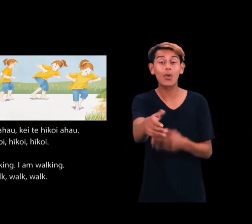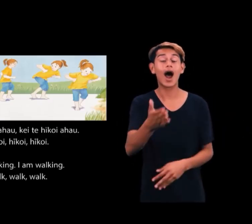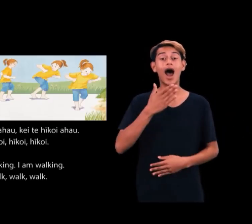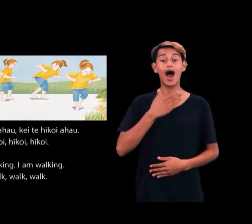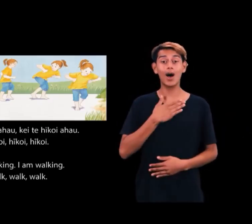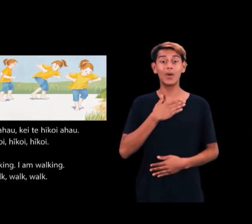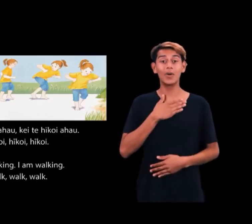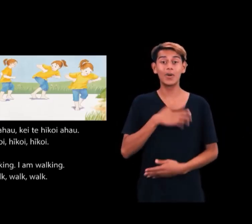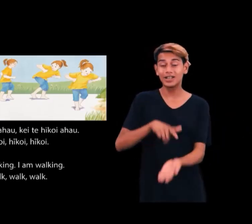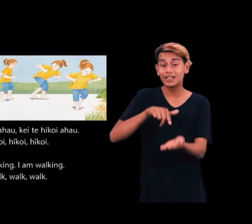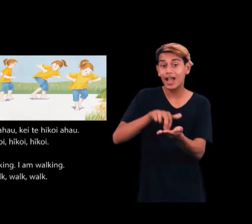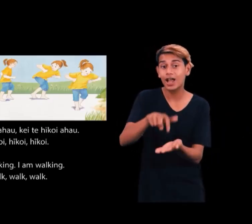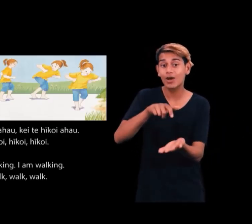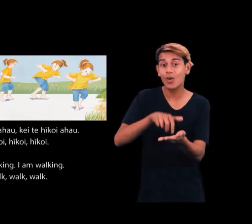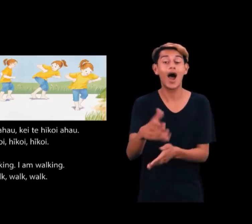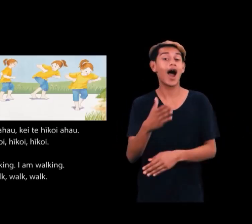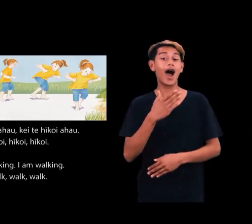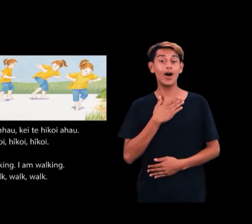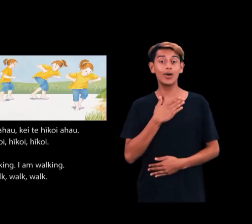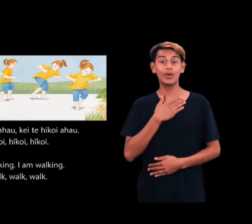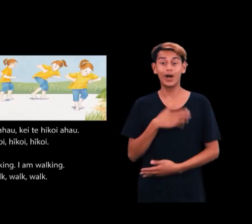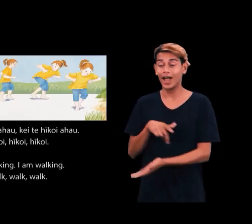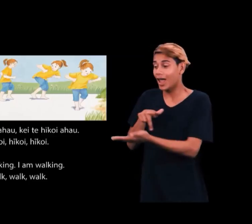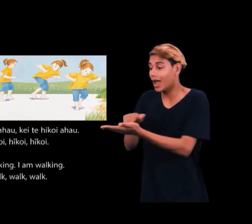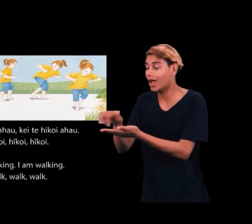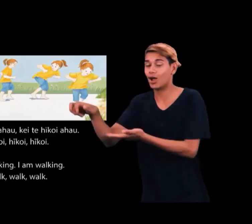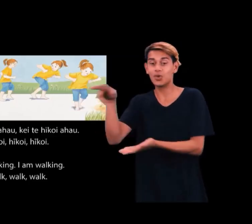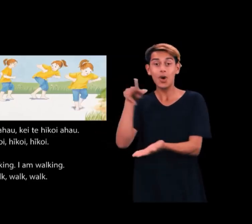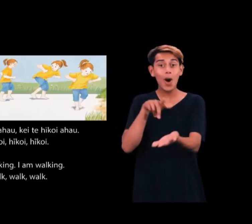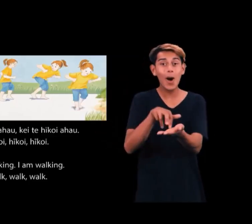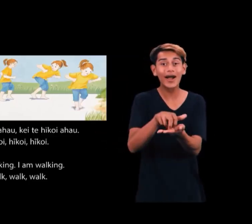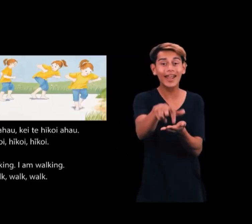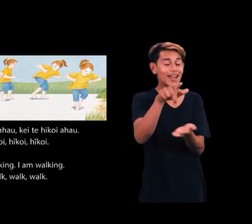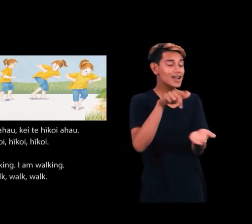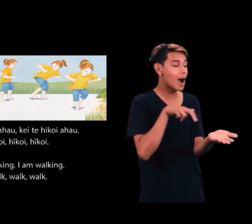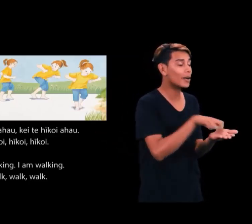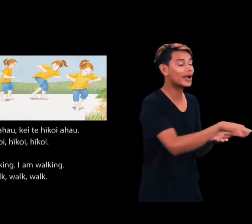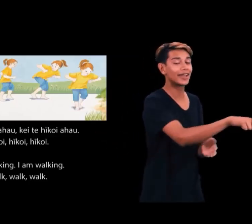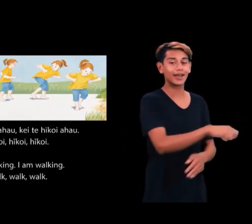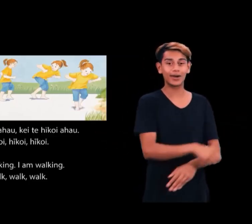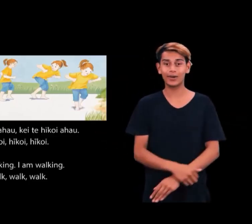e aho, kei te hiko e aho, hiko, hiko, hiko.